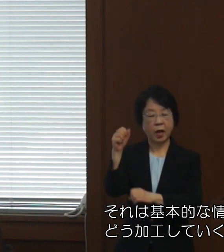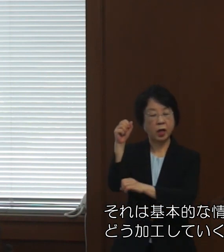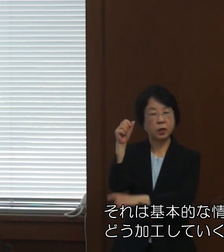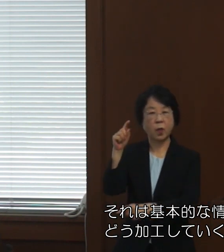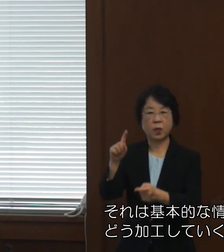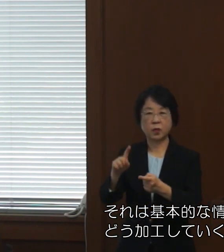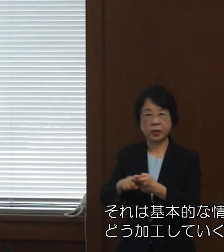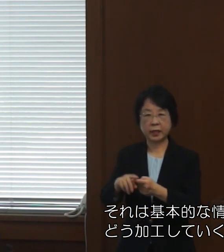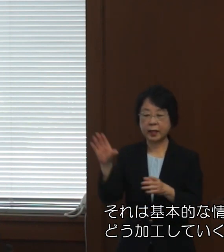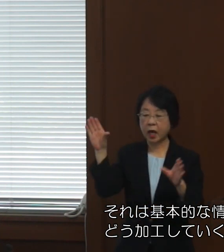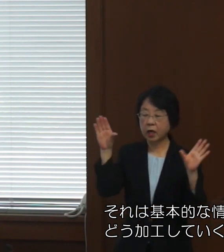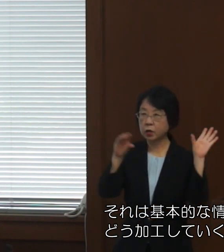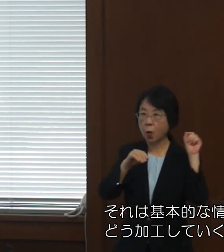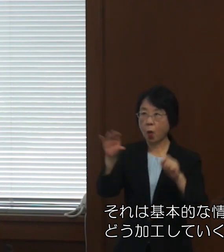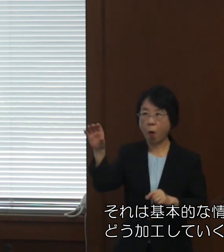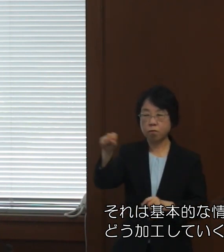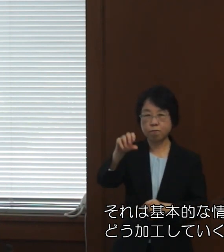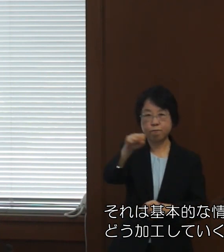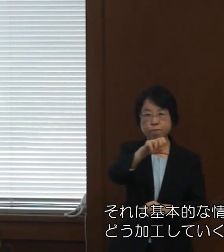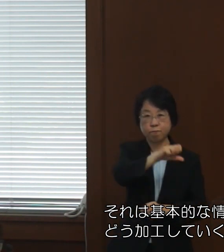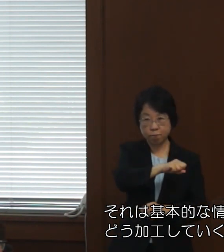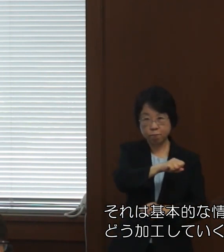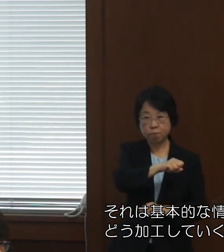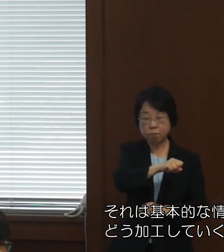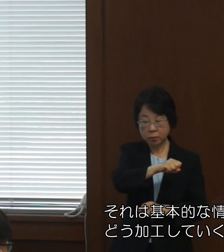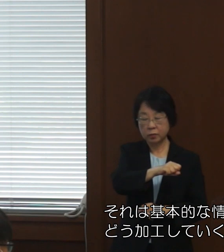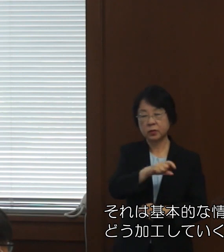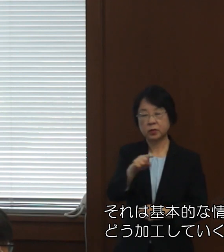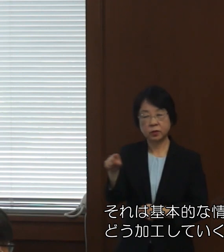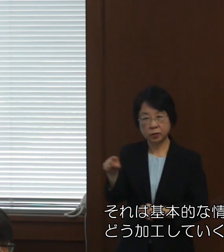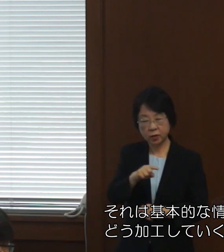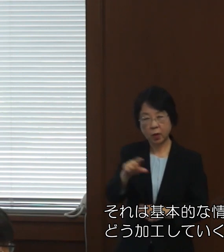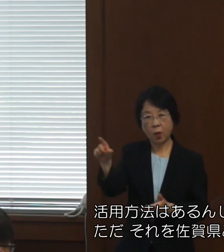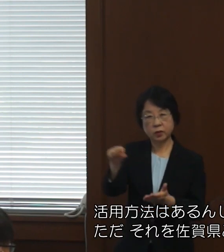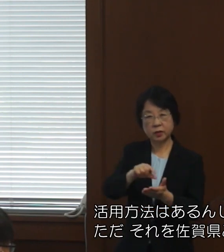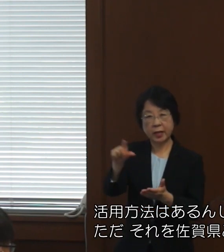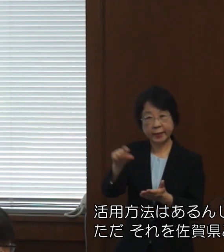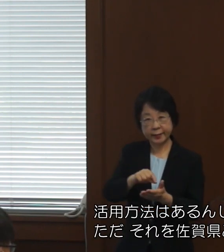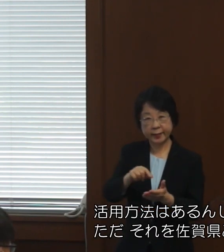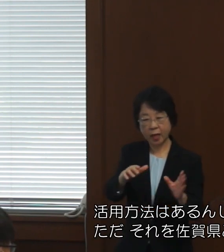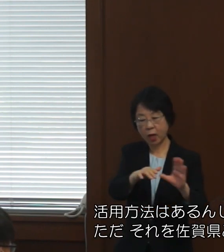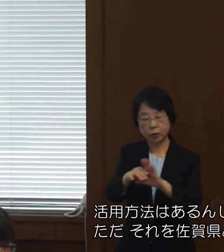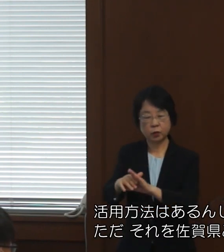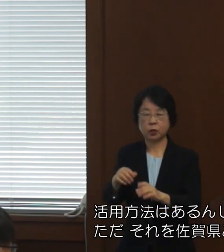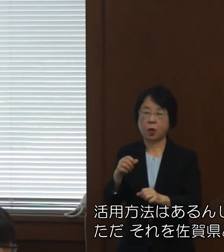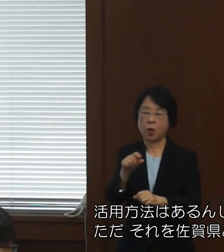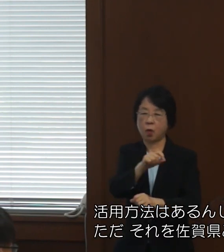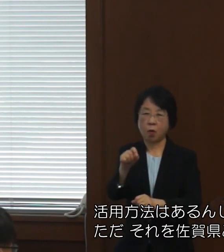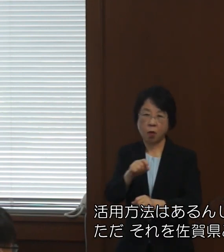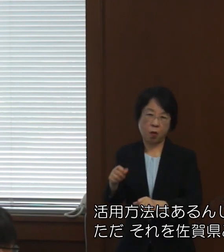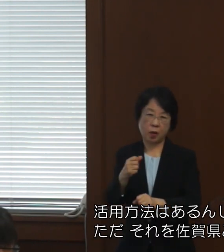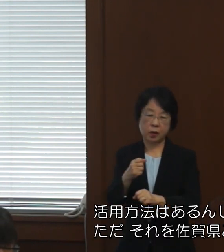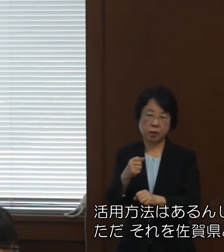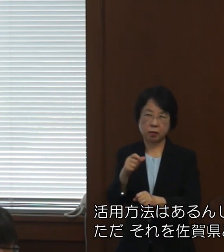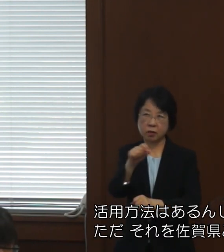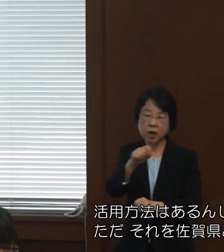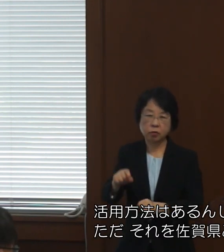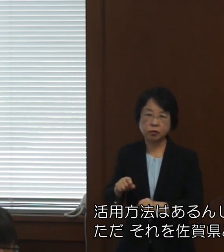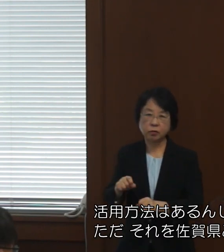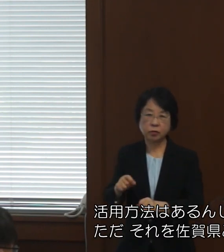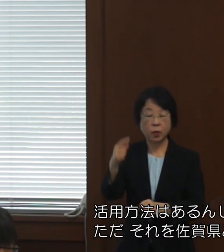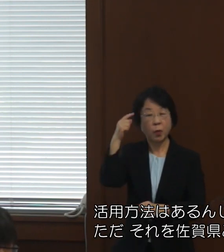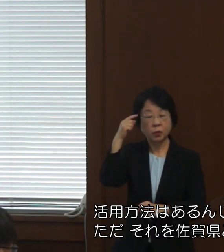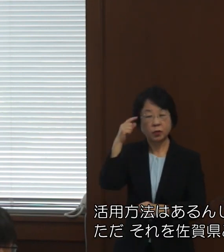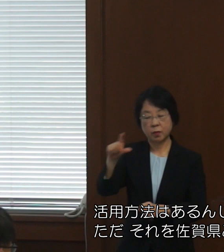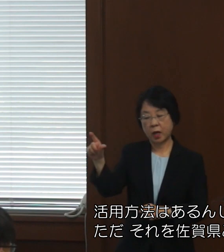情報が得られてそれをどう加工していくのかっていうことになるから活用方法をあるんではない